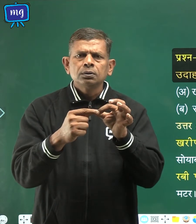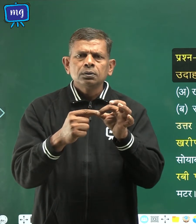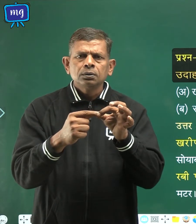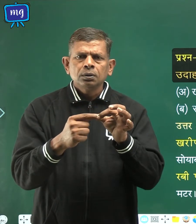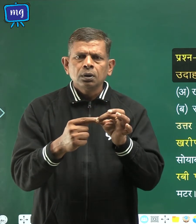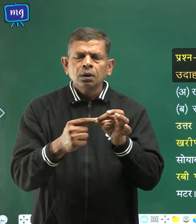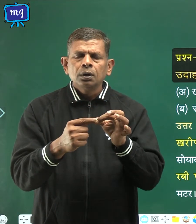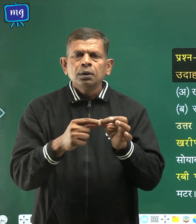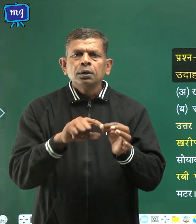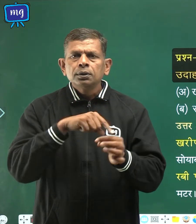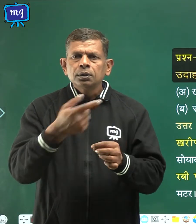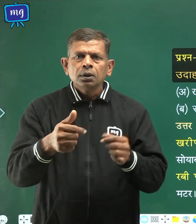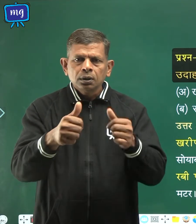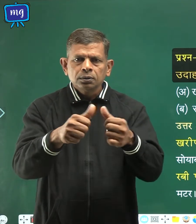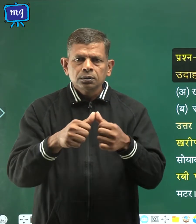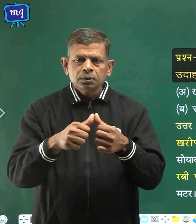जिनका उत्तर